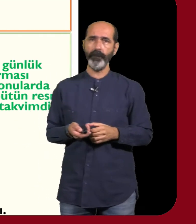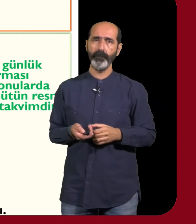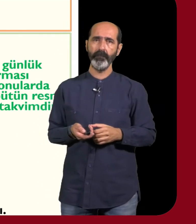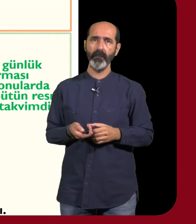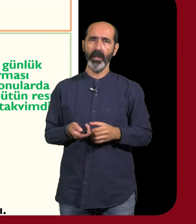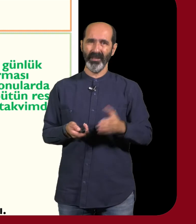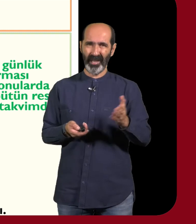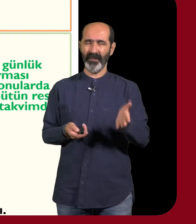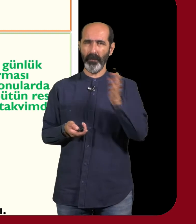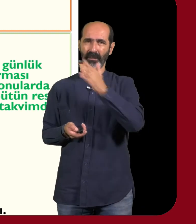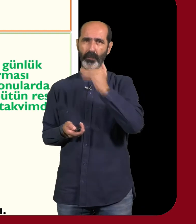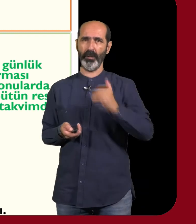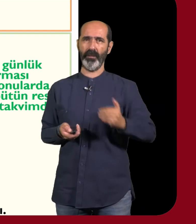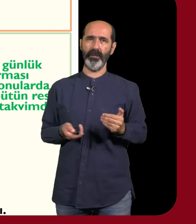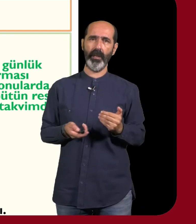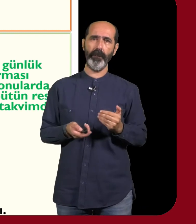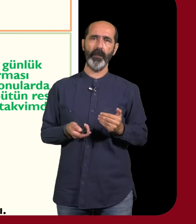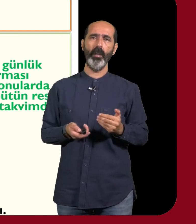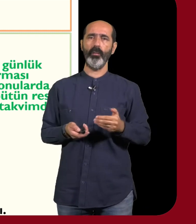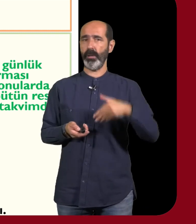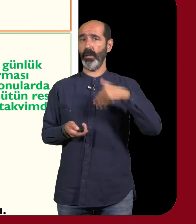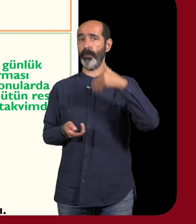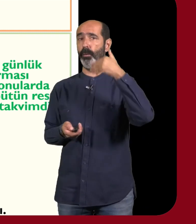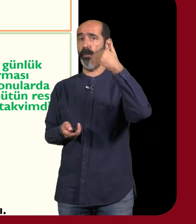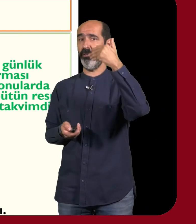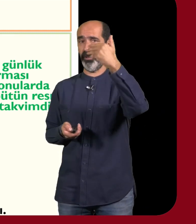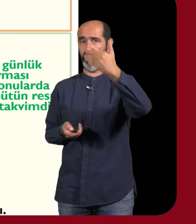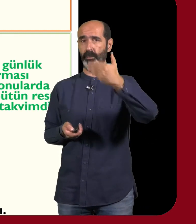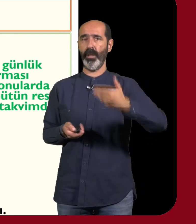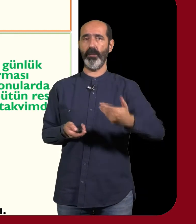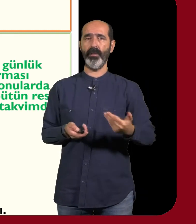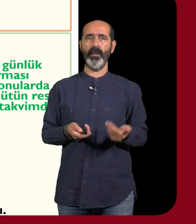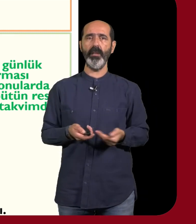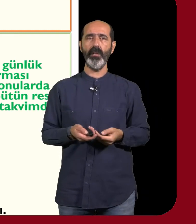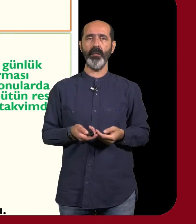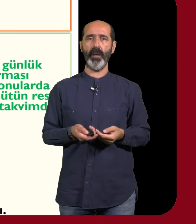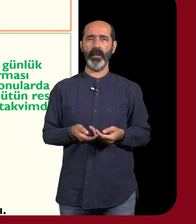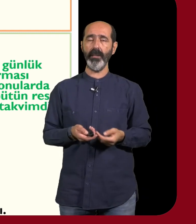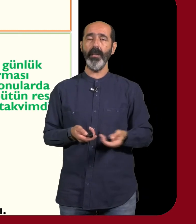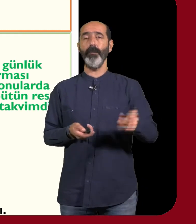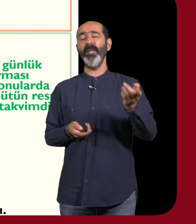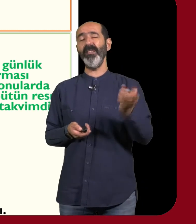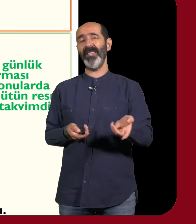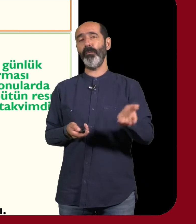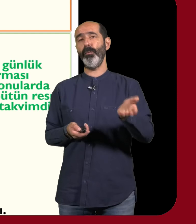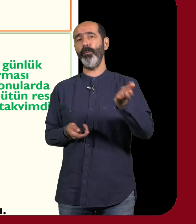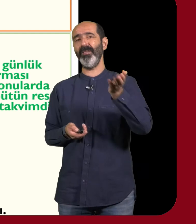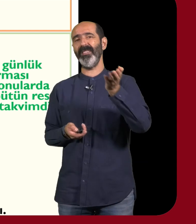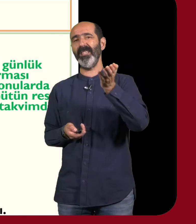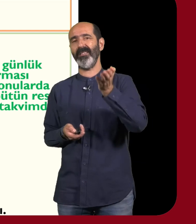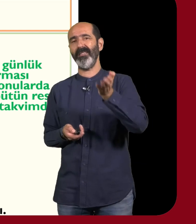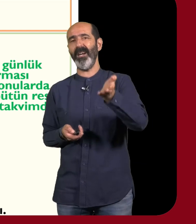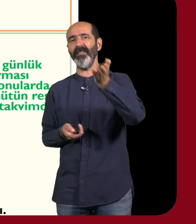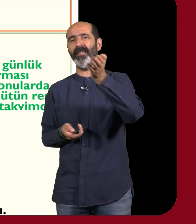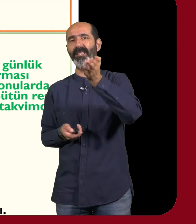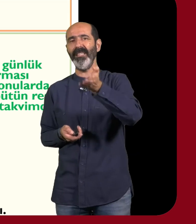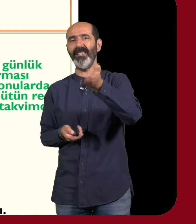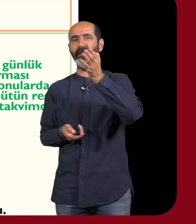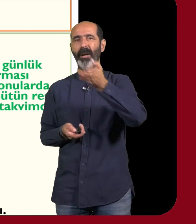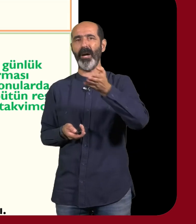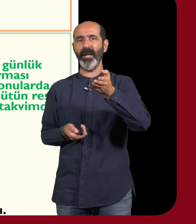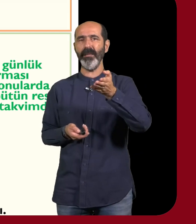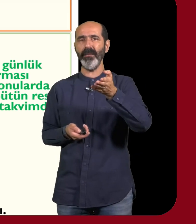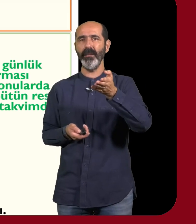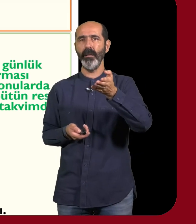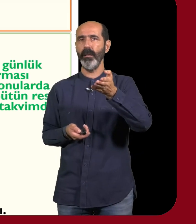sonra Tanzimat sonrasında Sultan Abdülmecid Döneminden itibaren 1840 dan